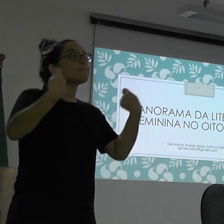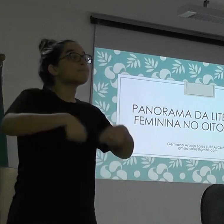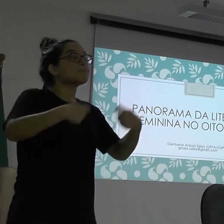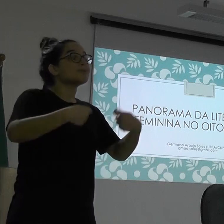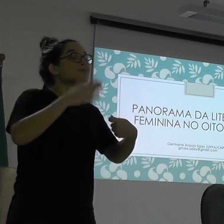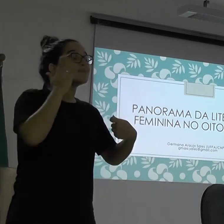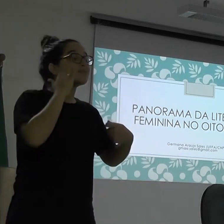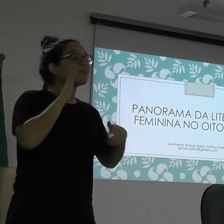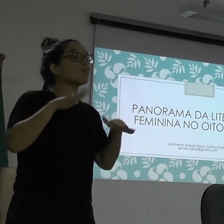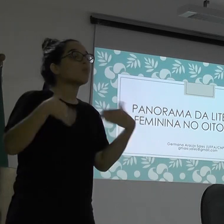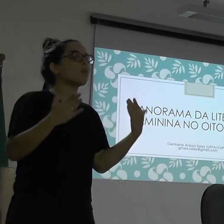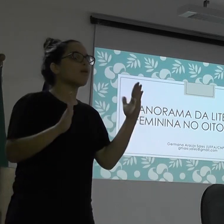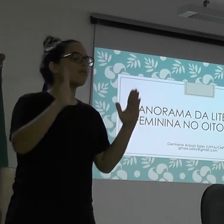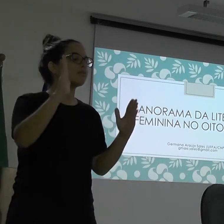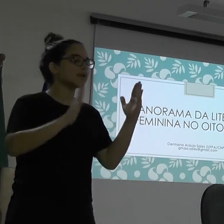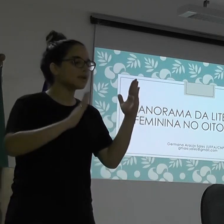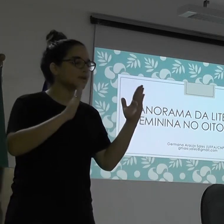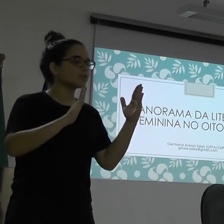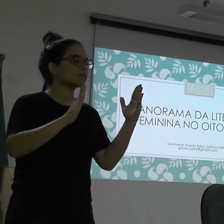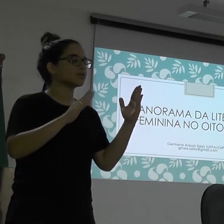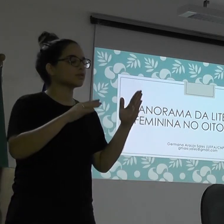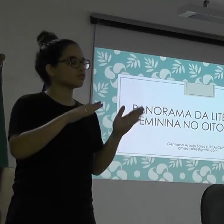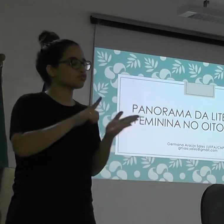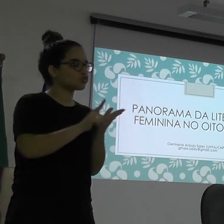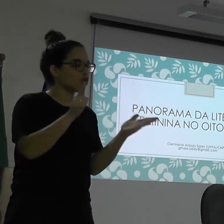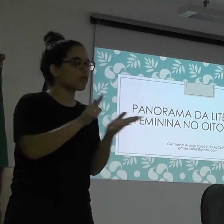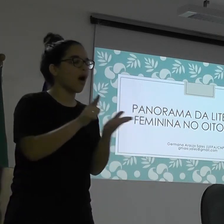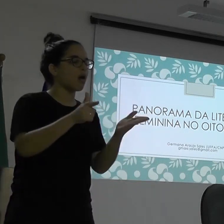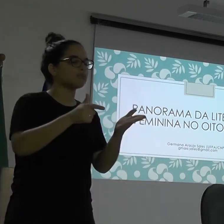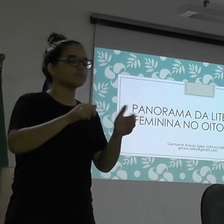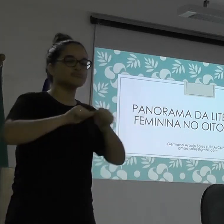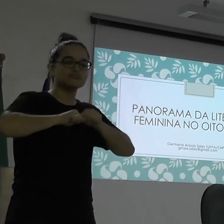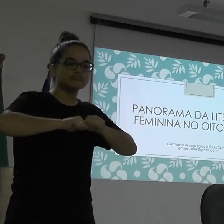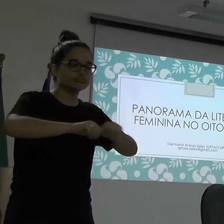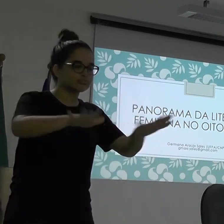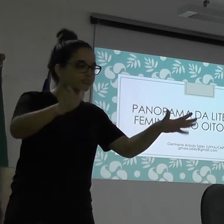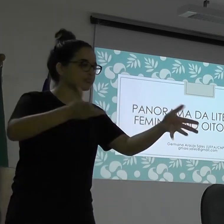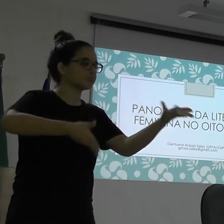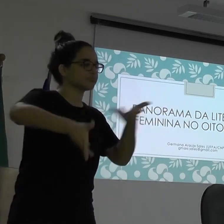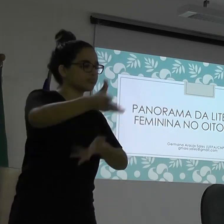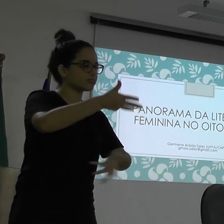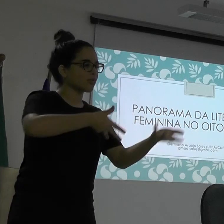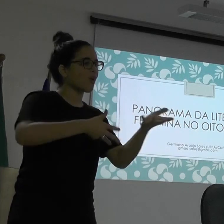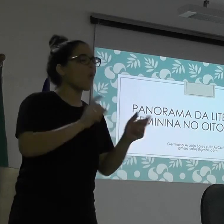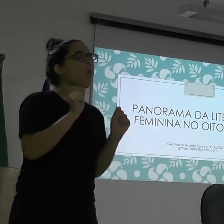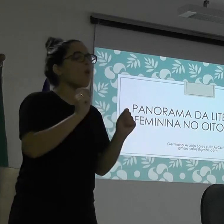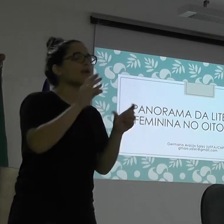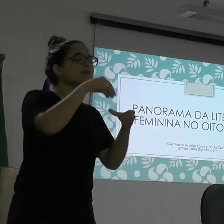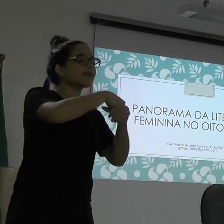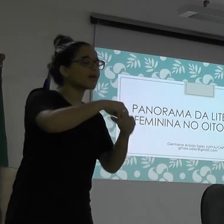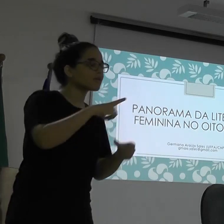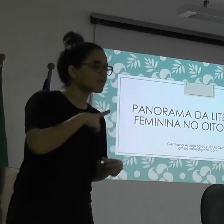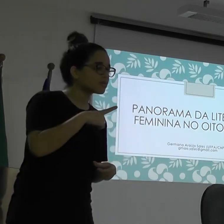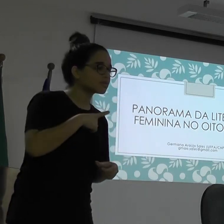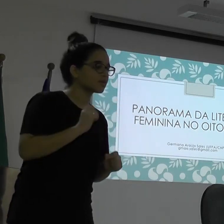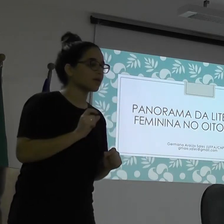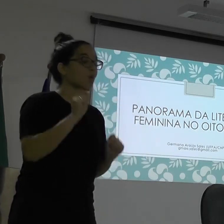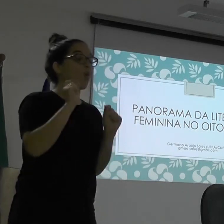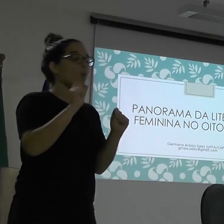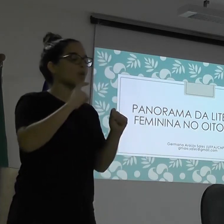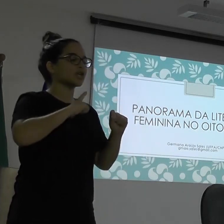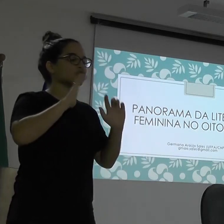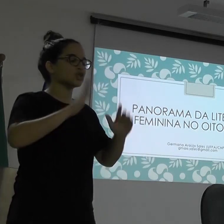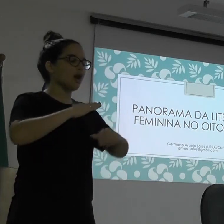foi o período que aquele jornal circulou, o que tem no arquivo desse jornal, o que foi